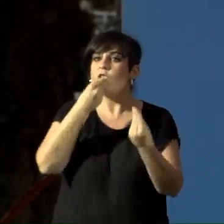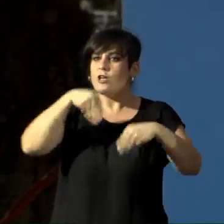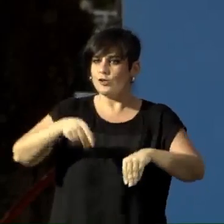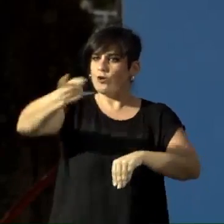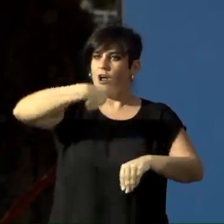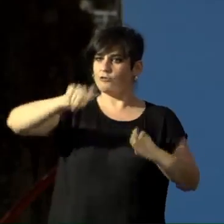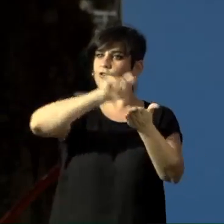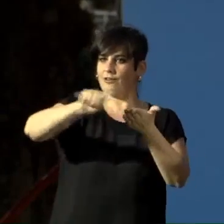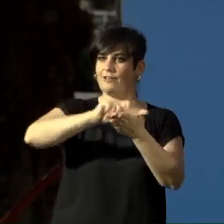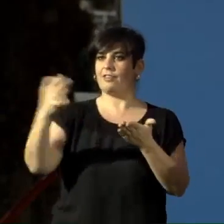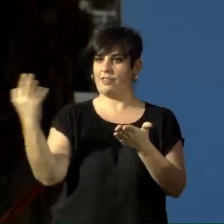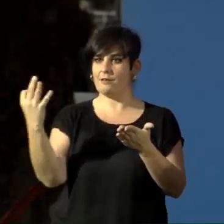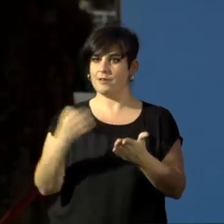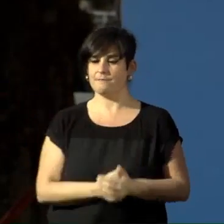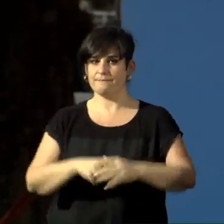nós.